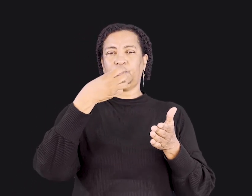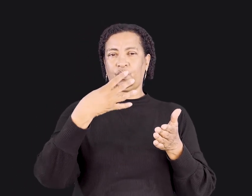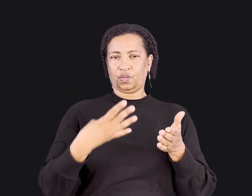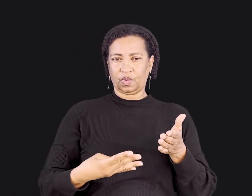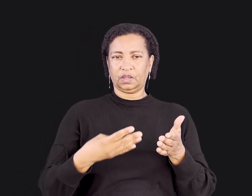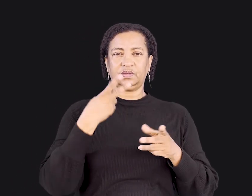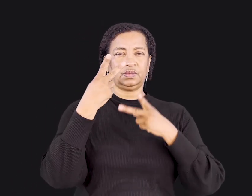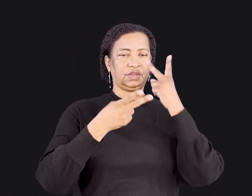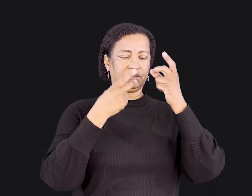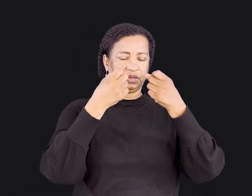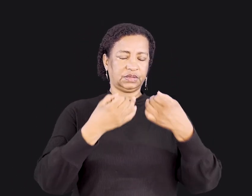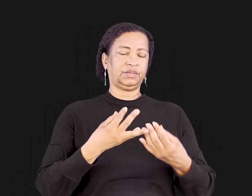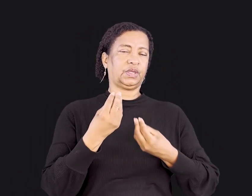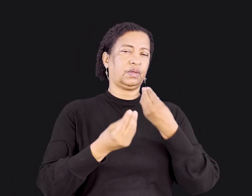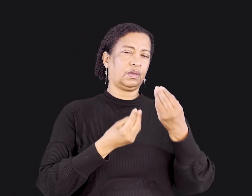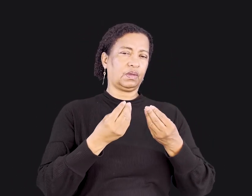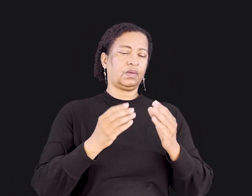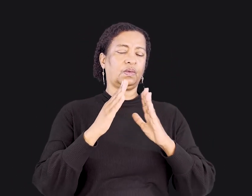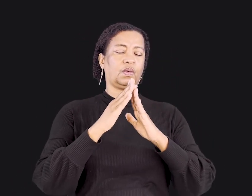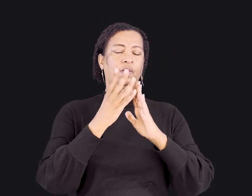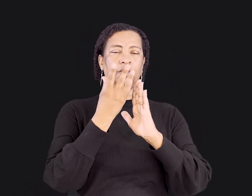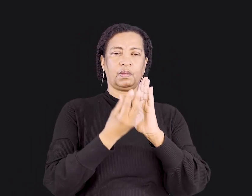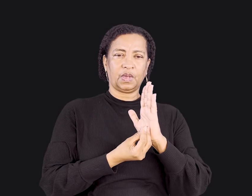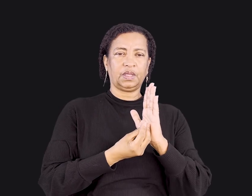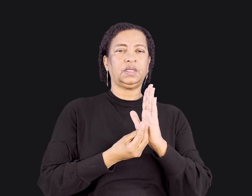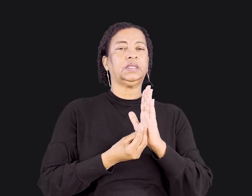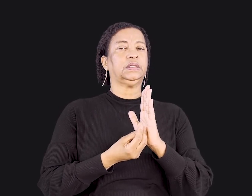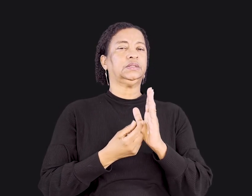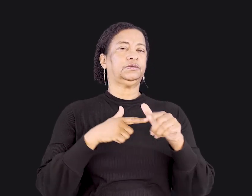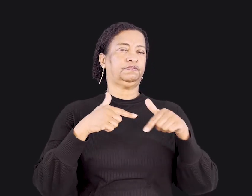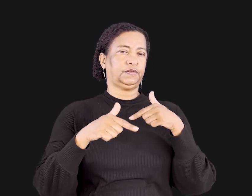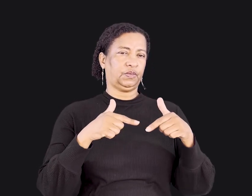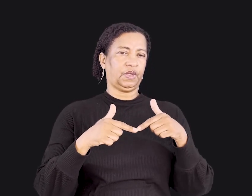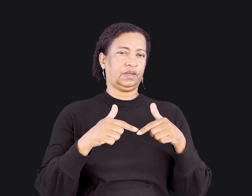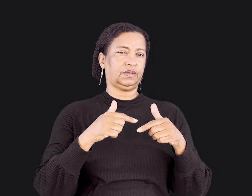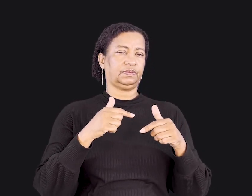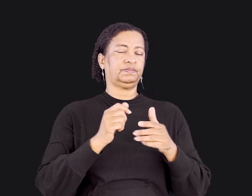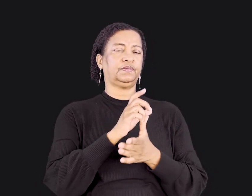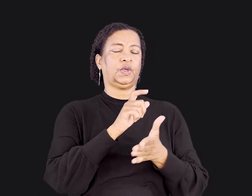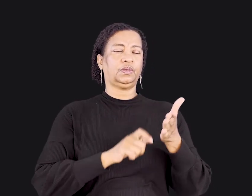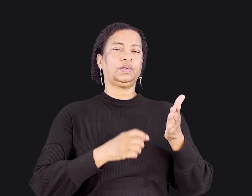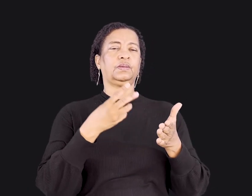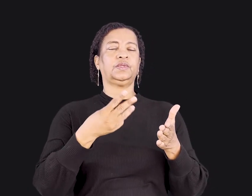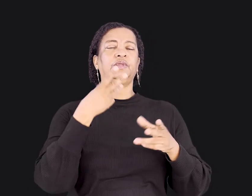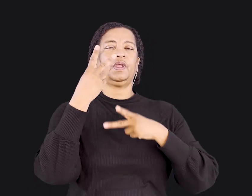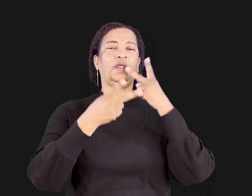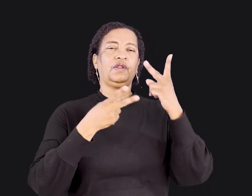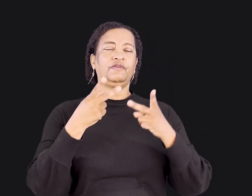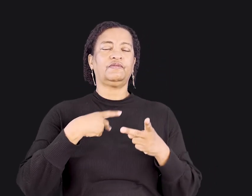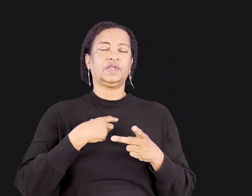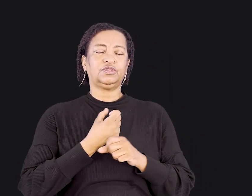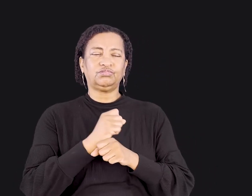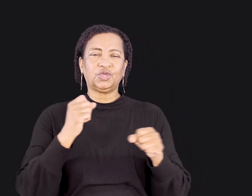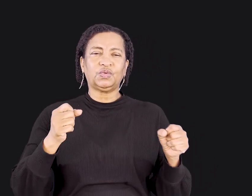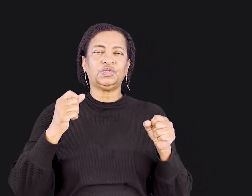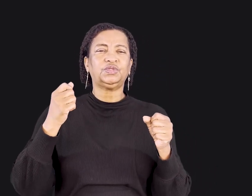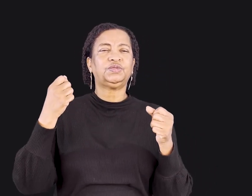igreja funciona. No capítulo 3, Paulo fala sobre uma grande necessidade que nós